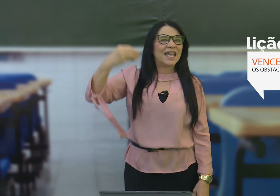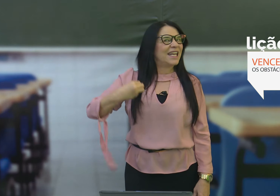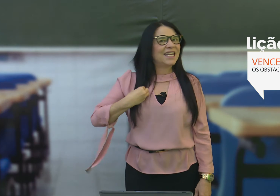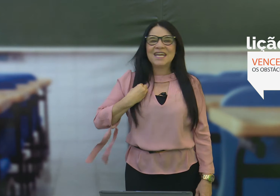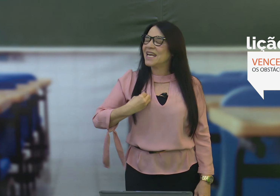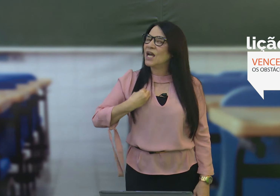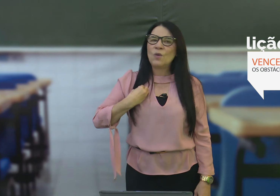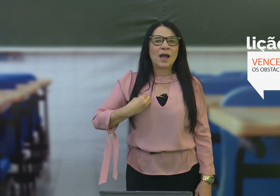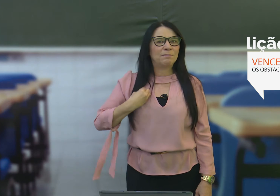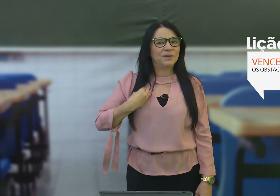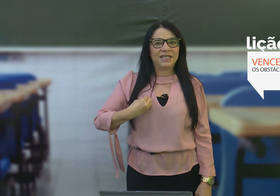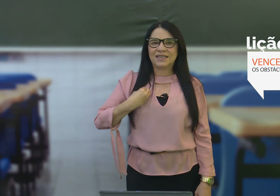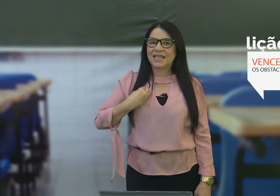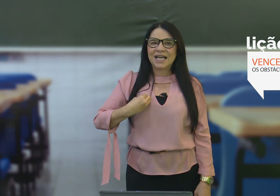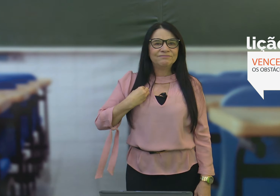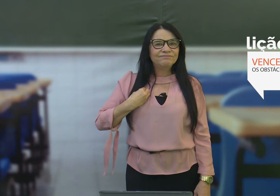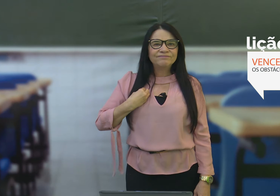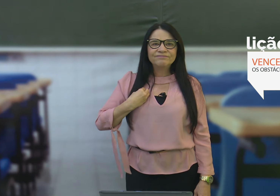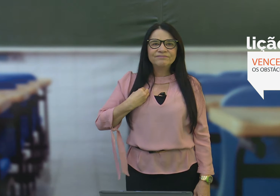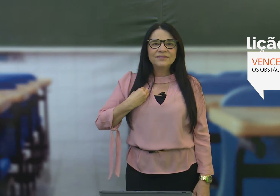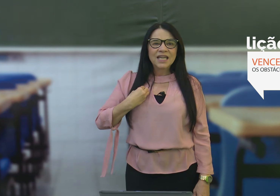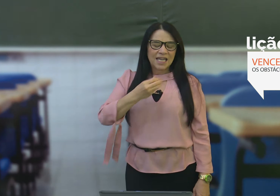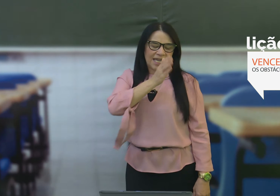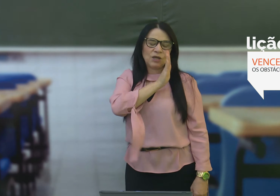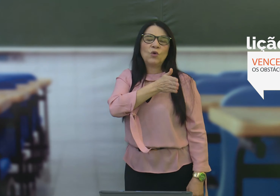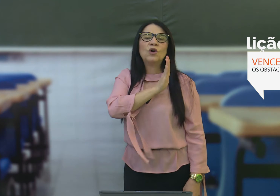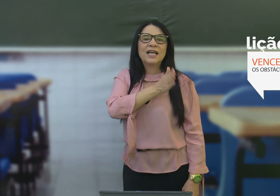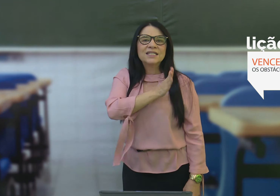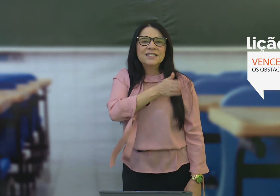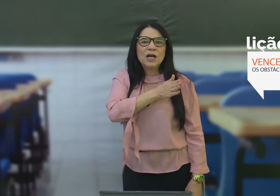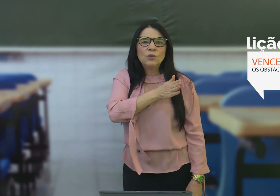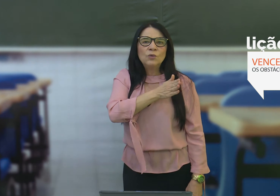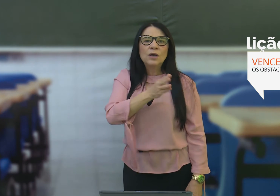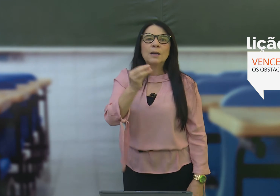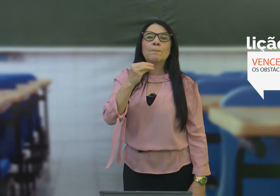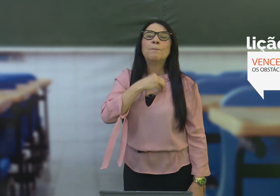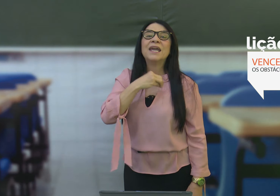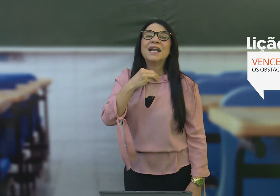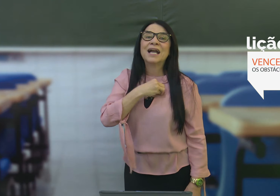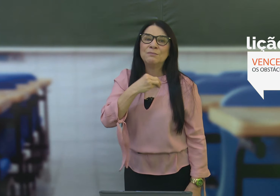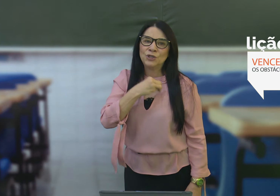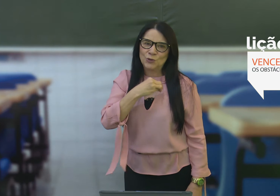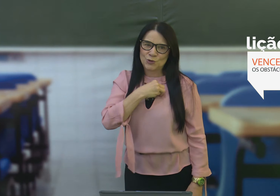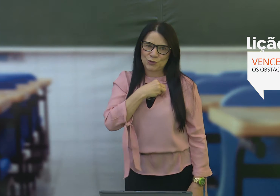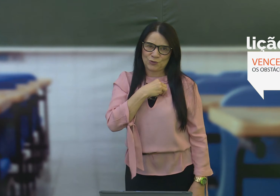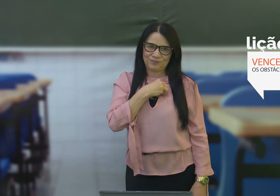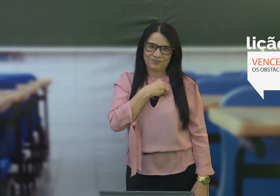ele não habita em coração pecaminoso.